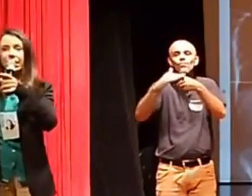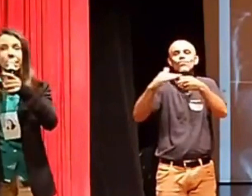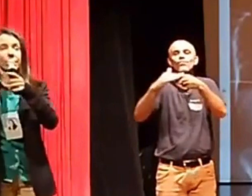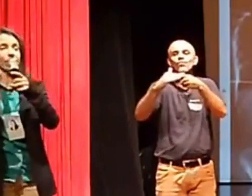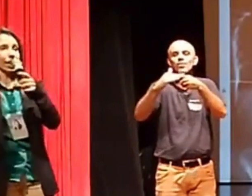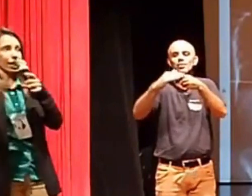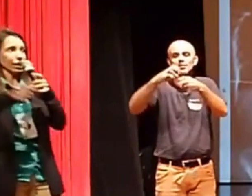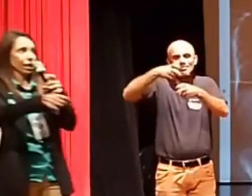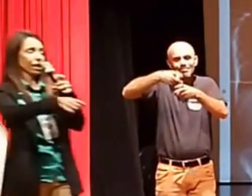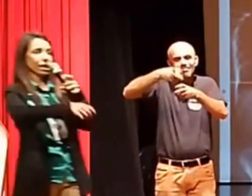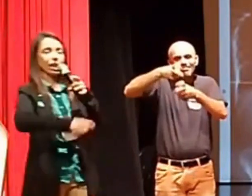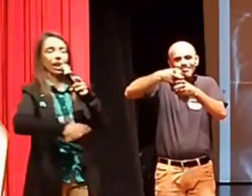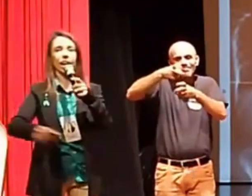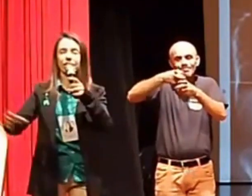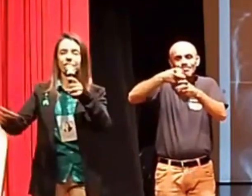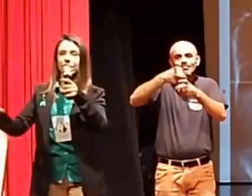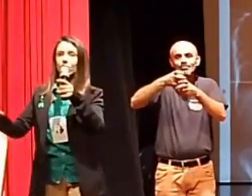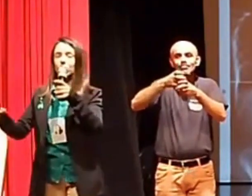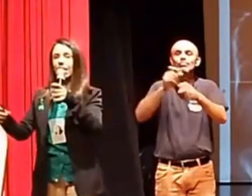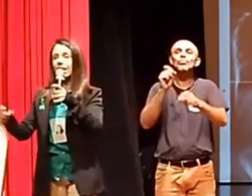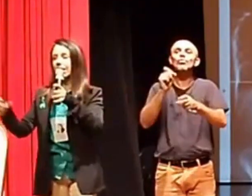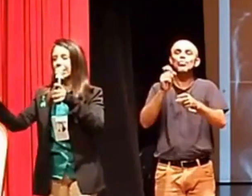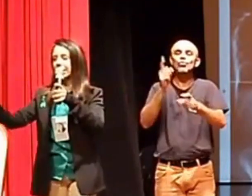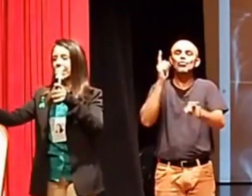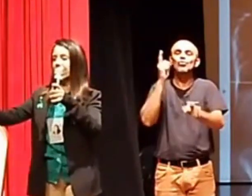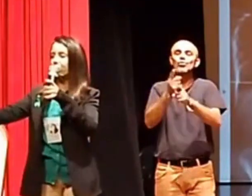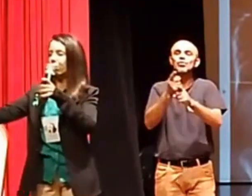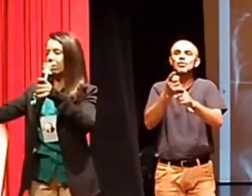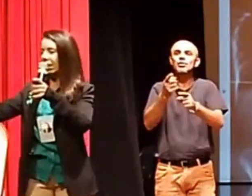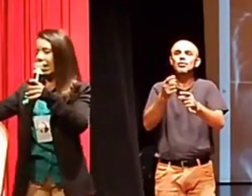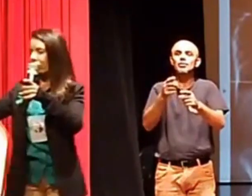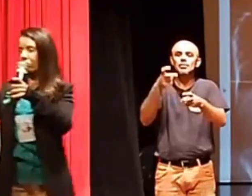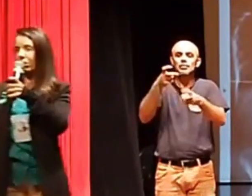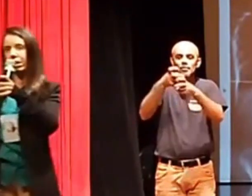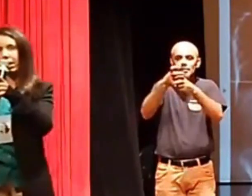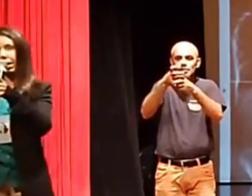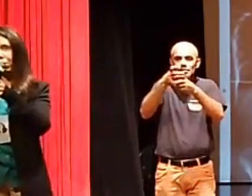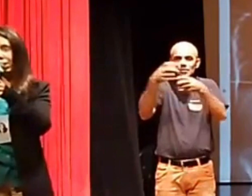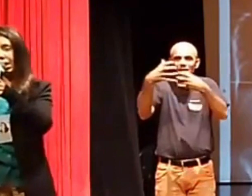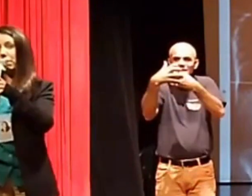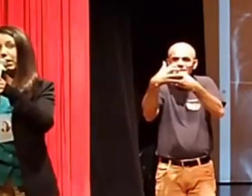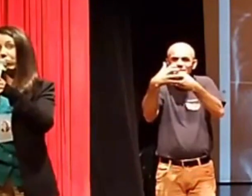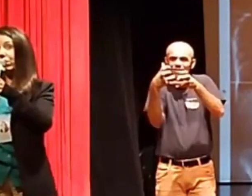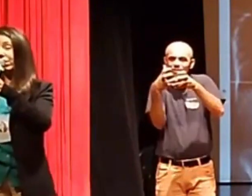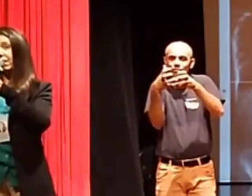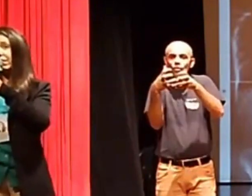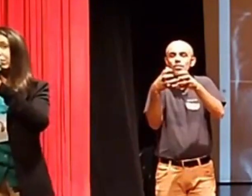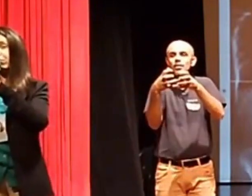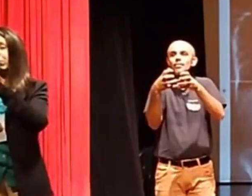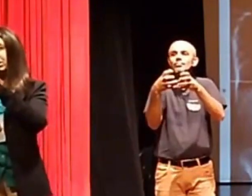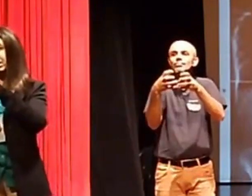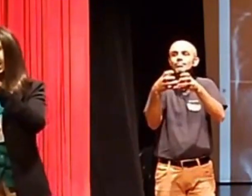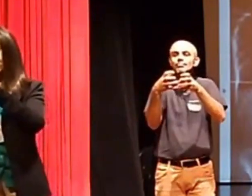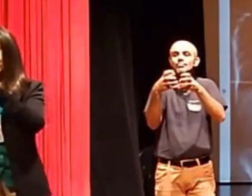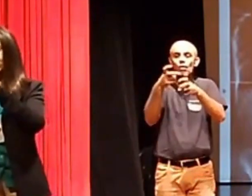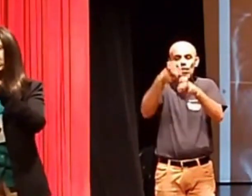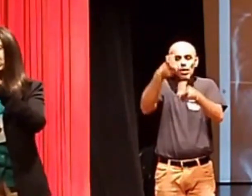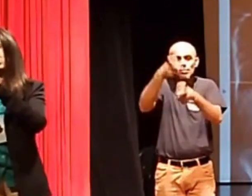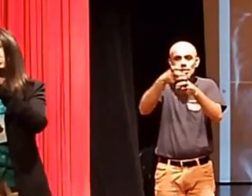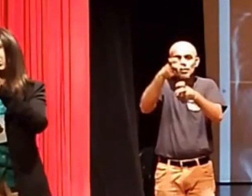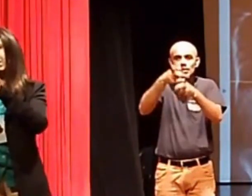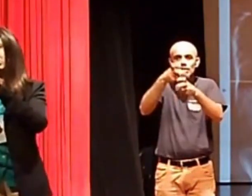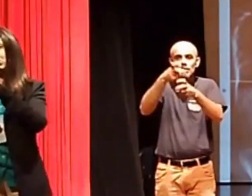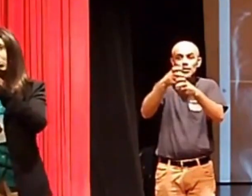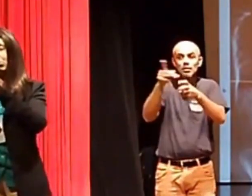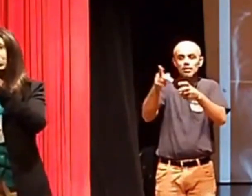E aí que entra a questão da deformidade vertebral, que aí a partir dessa deformidade, conforme